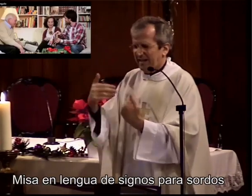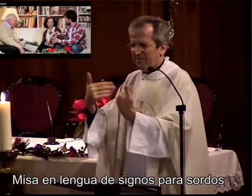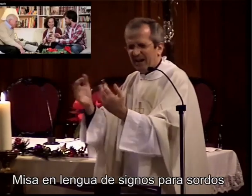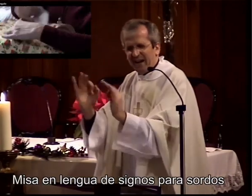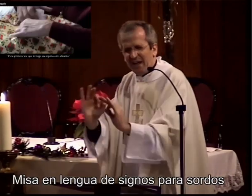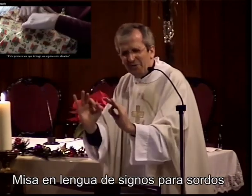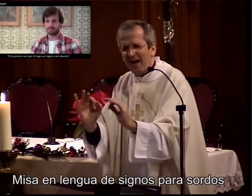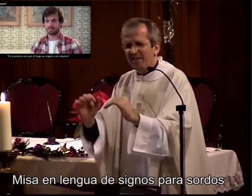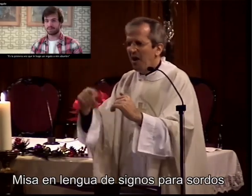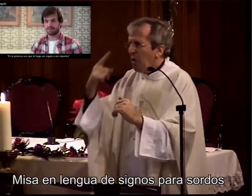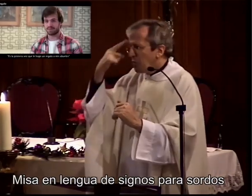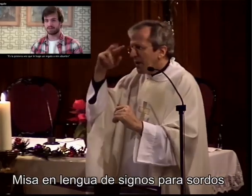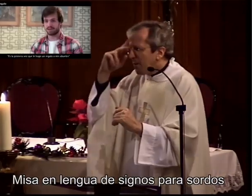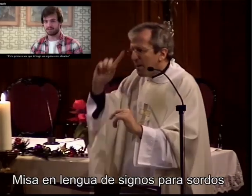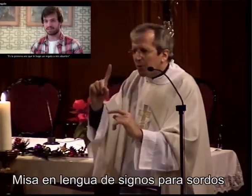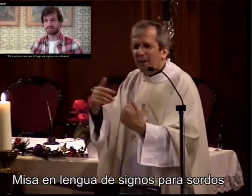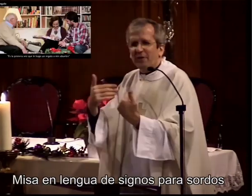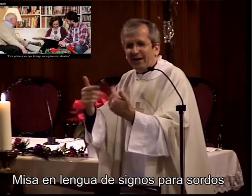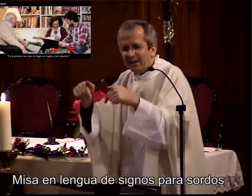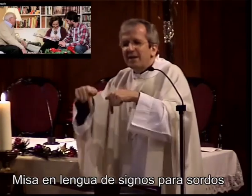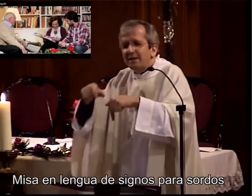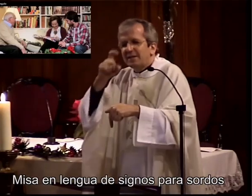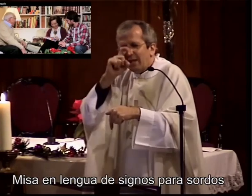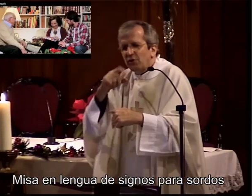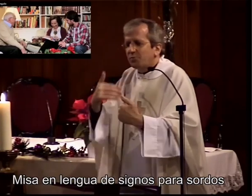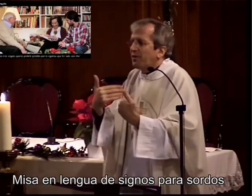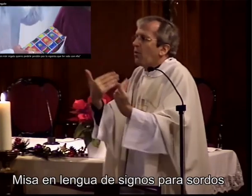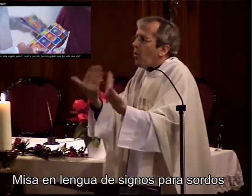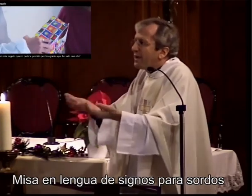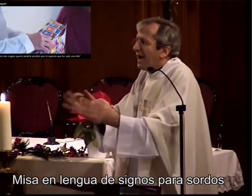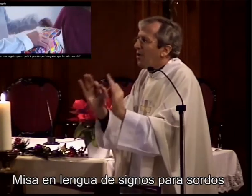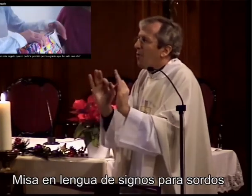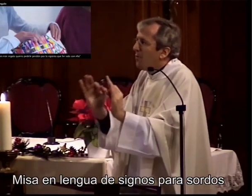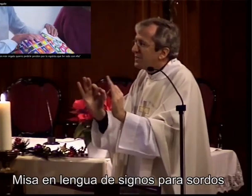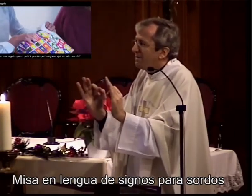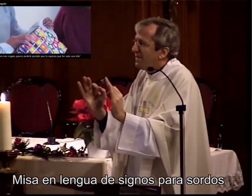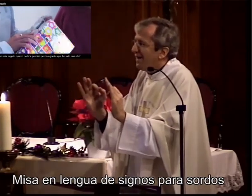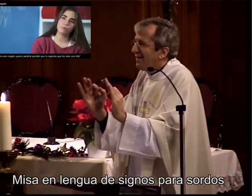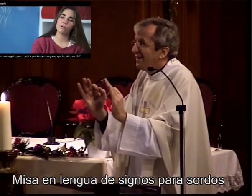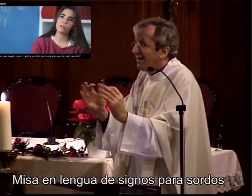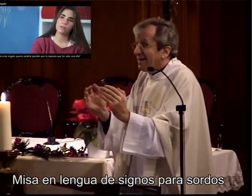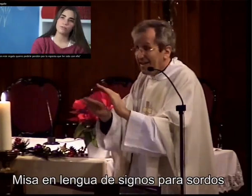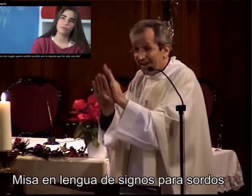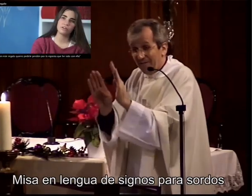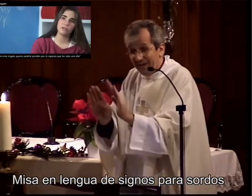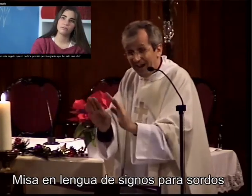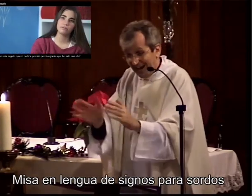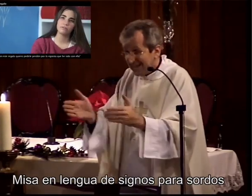había regalado nada, o nunca me había preocupado que regalarles, y este año les voy a hacer un regalo muy especial. Y al final, ese